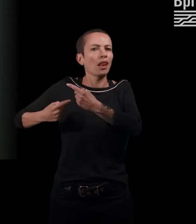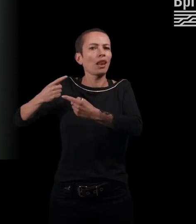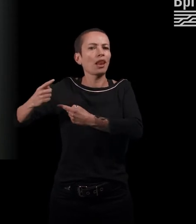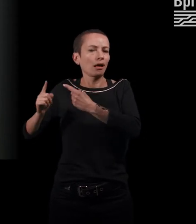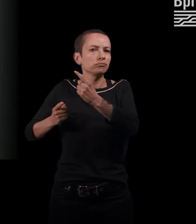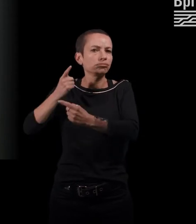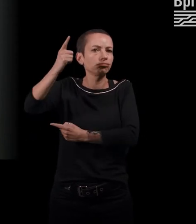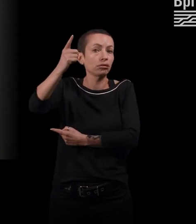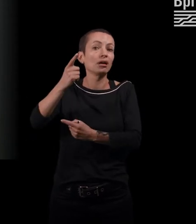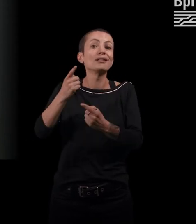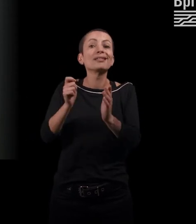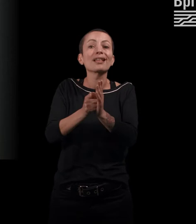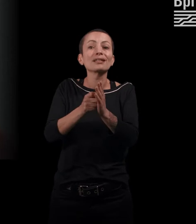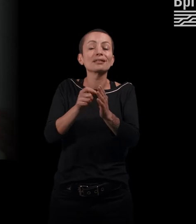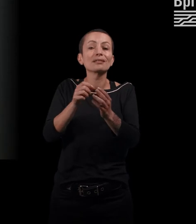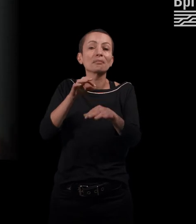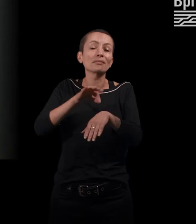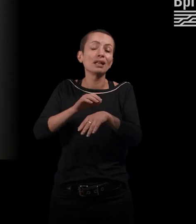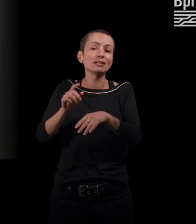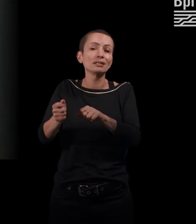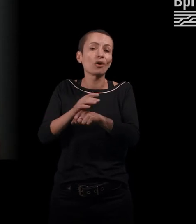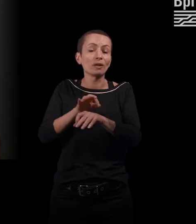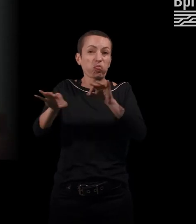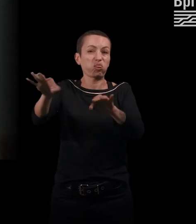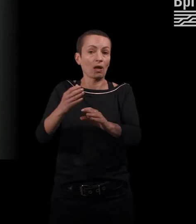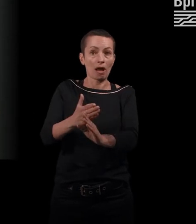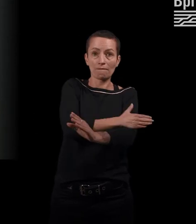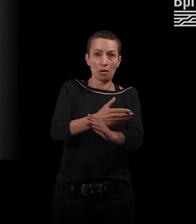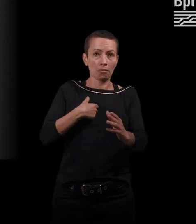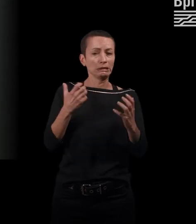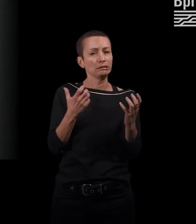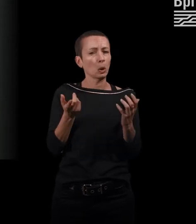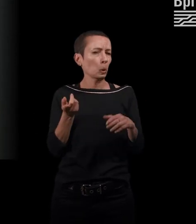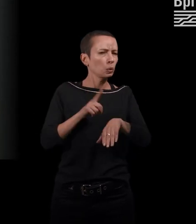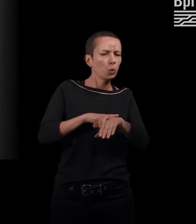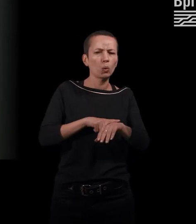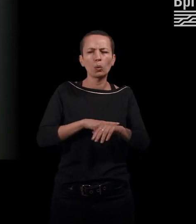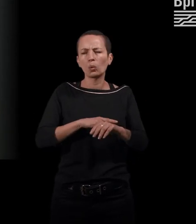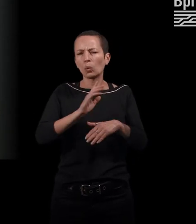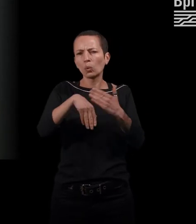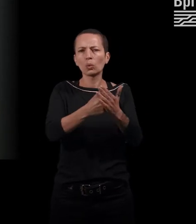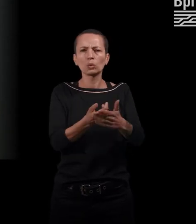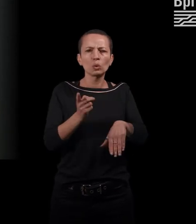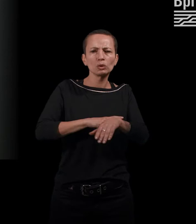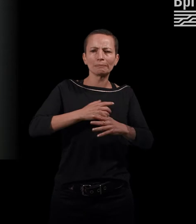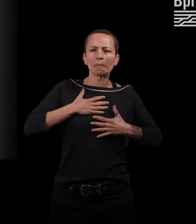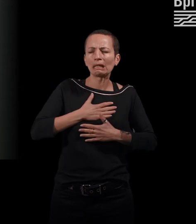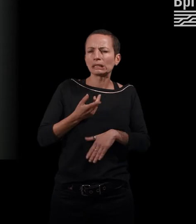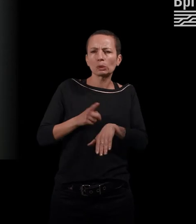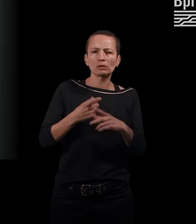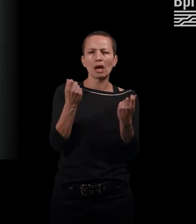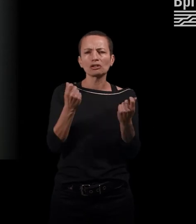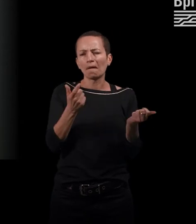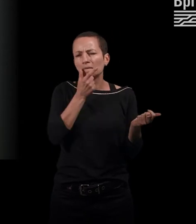lequel on vivait tous avant la pandémie, où tout se passe à l'instant, la volonté d'avoir tout immédiatement, le plaisir immédiat,